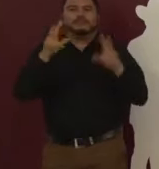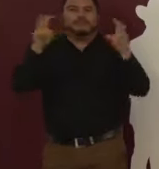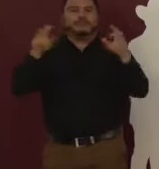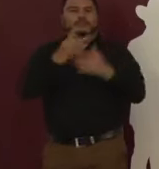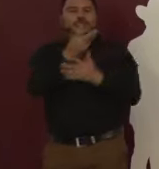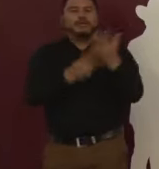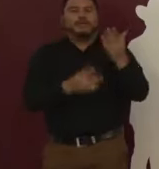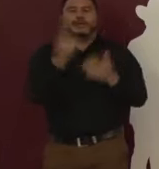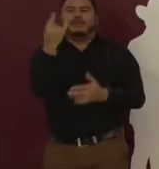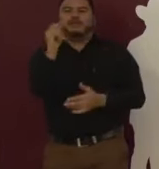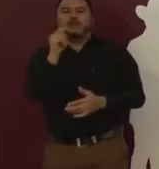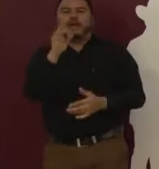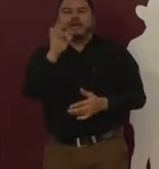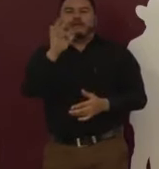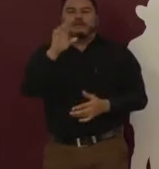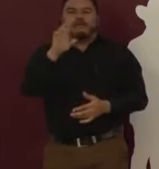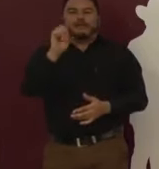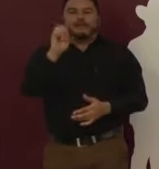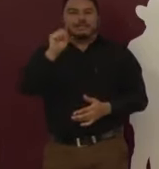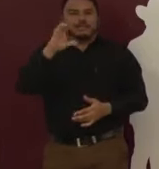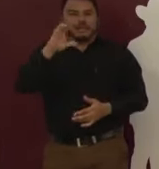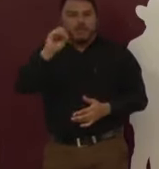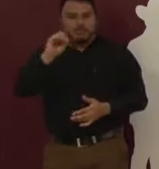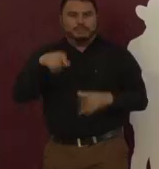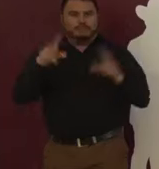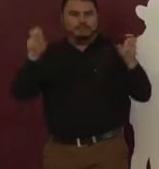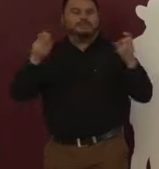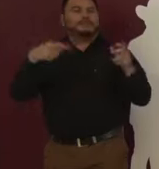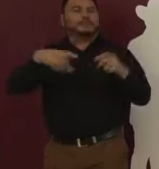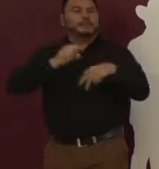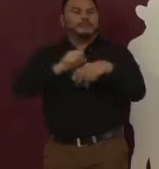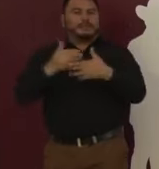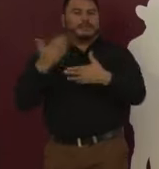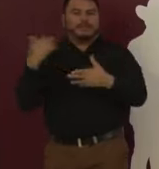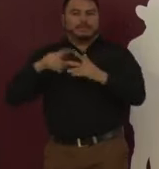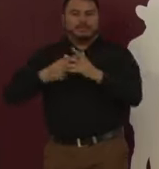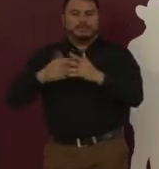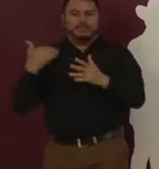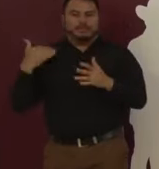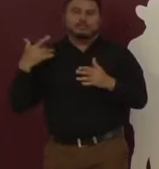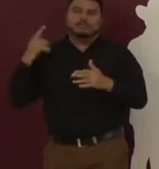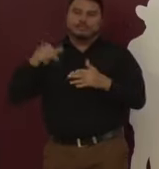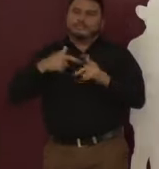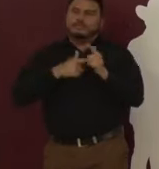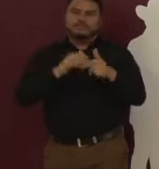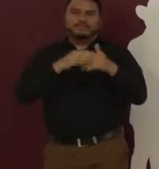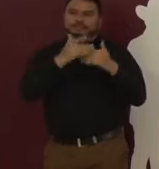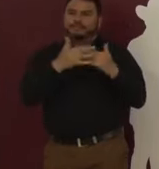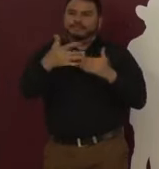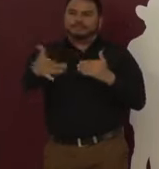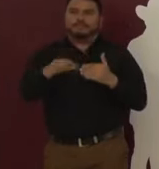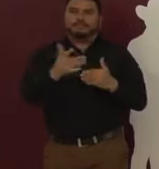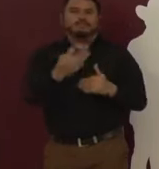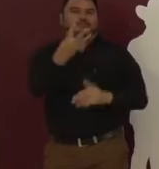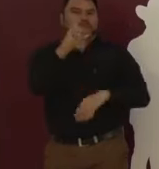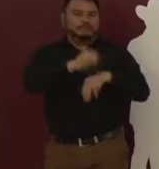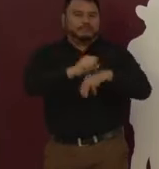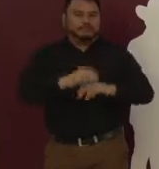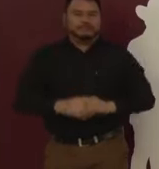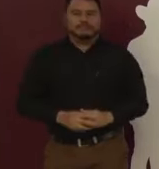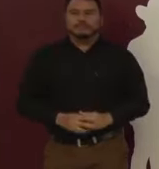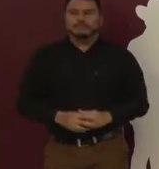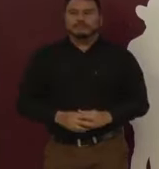el programa de Tijuana al Fresco, que pues este fin de semana pasado inició y que va a continuar por las próximas 4